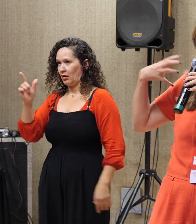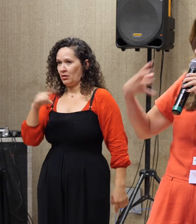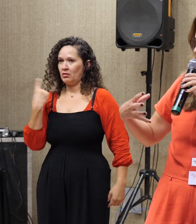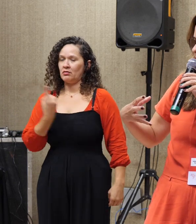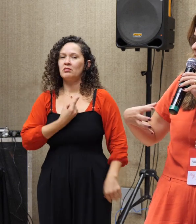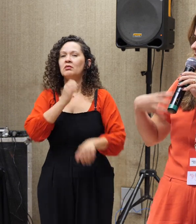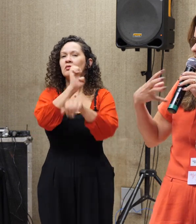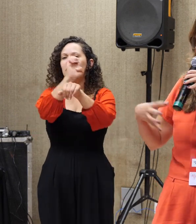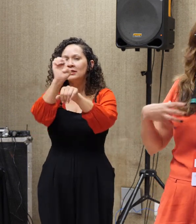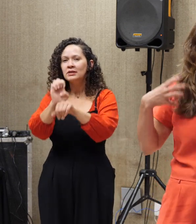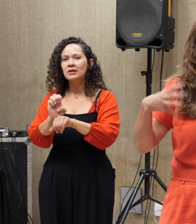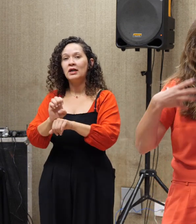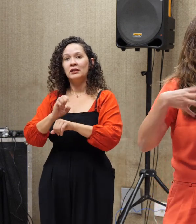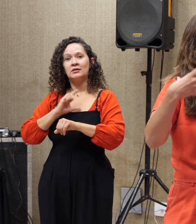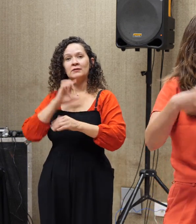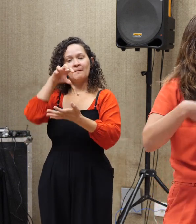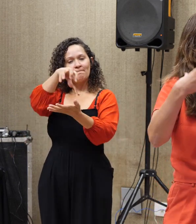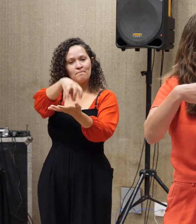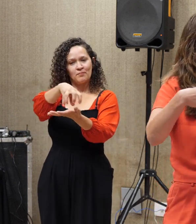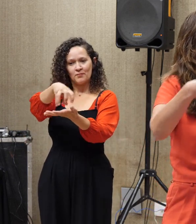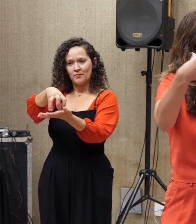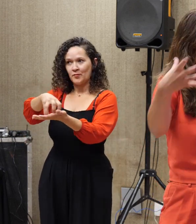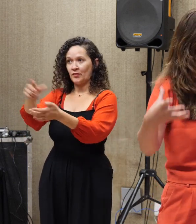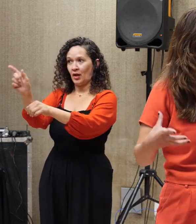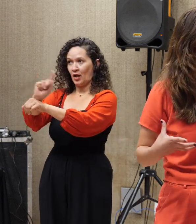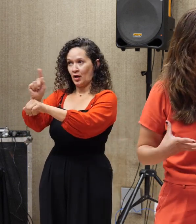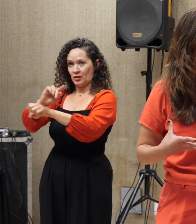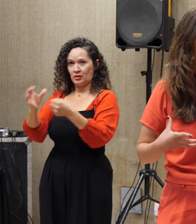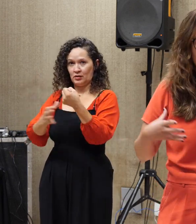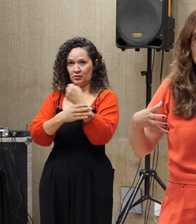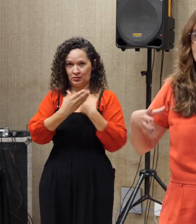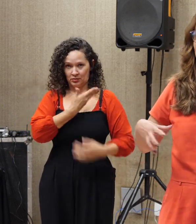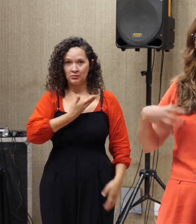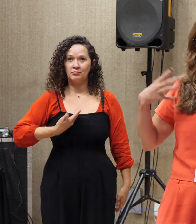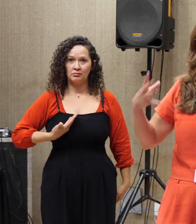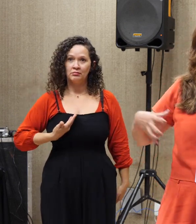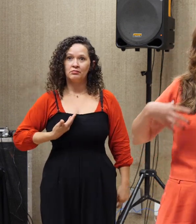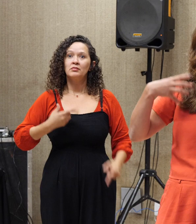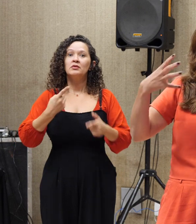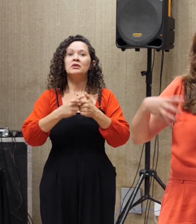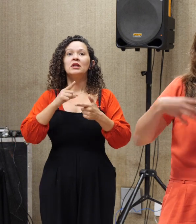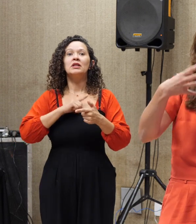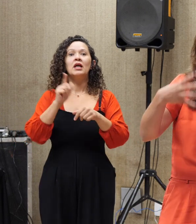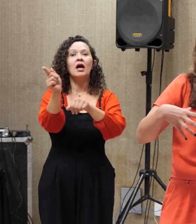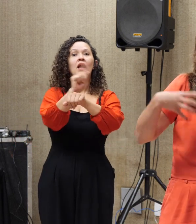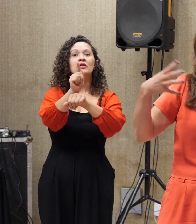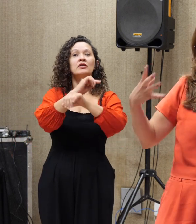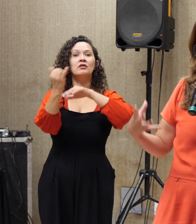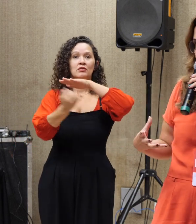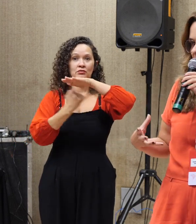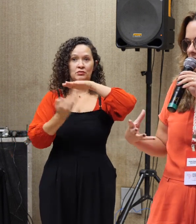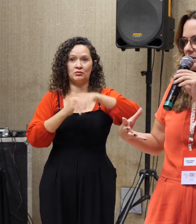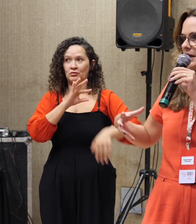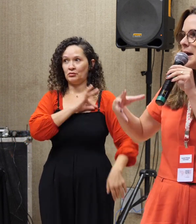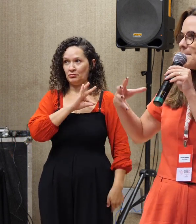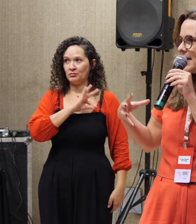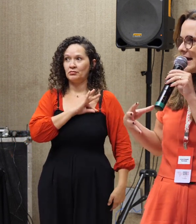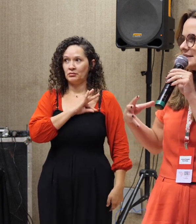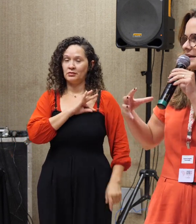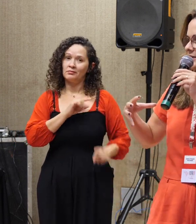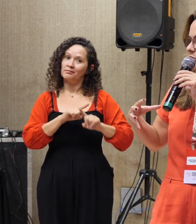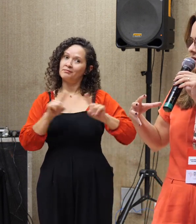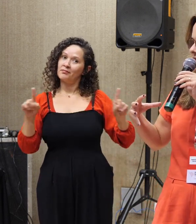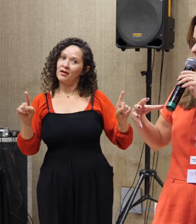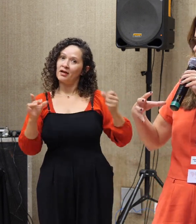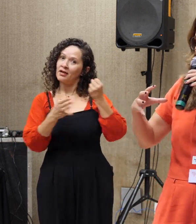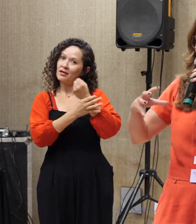que os estados, eles têm uma centralidade na gestão da segurança pública, porque tem a gestão das instituições policiais,